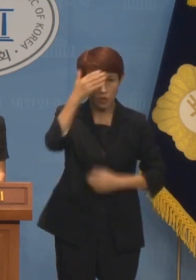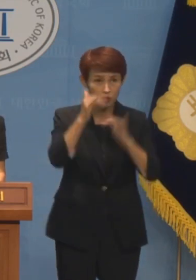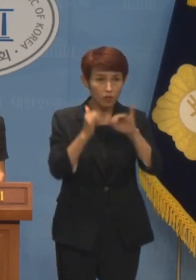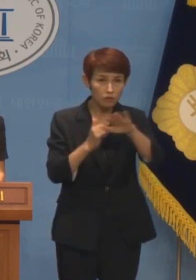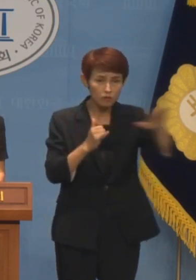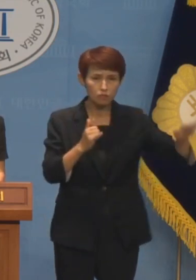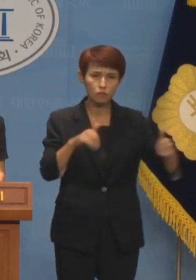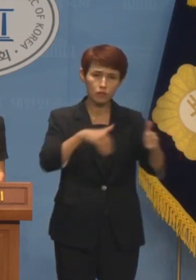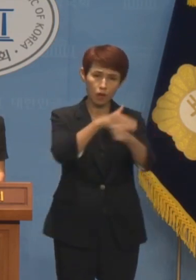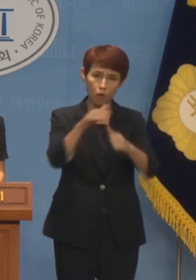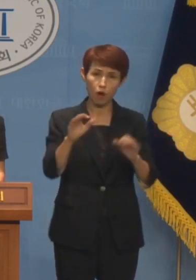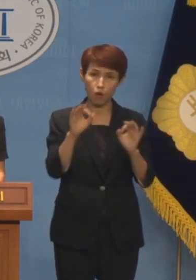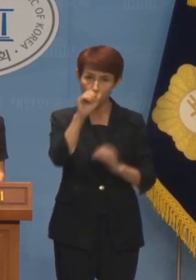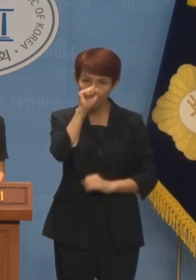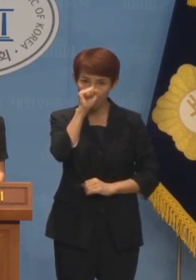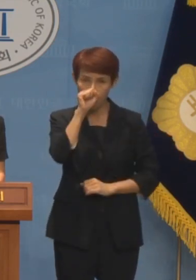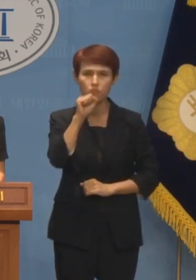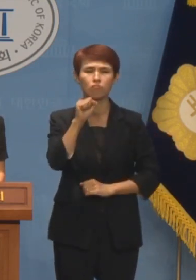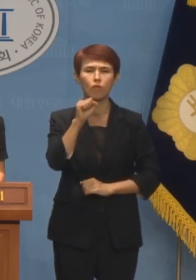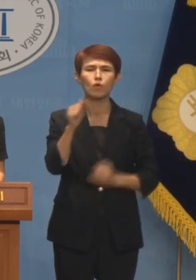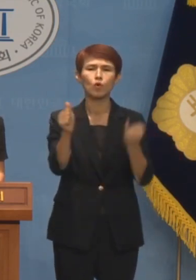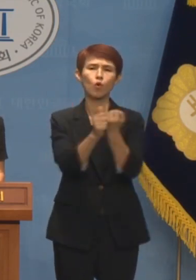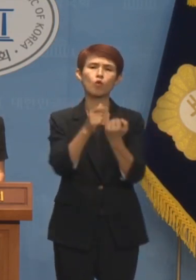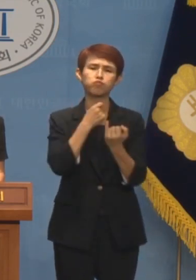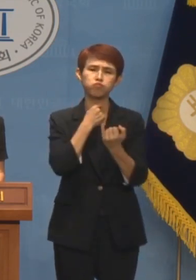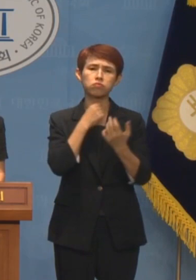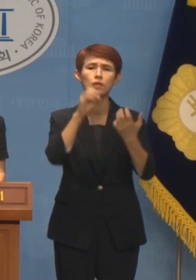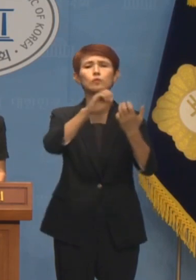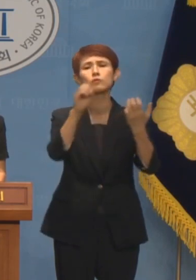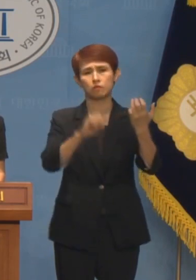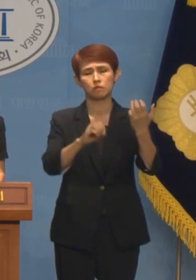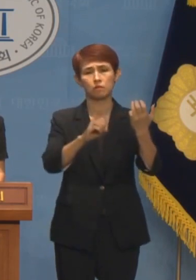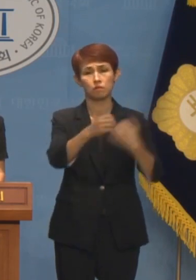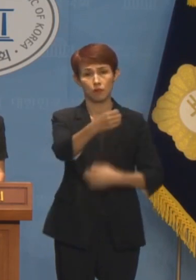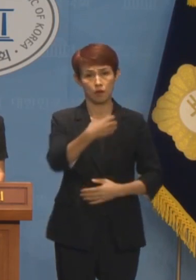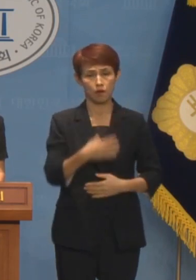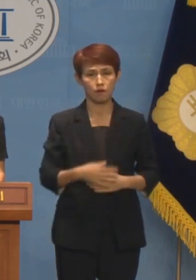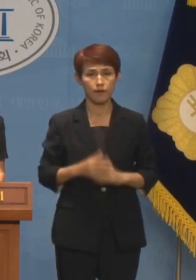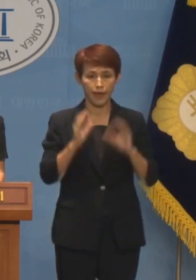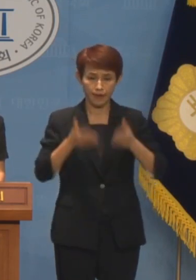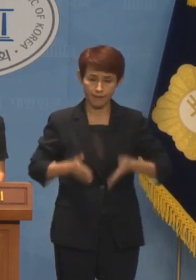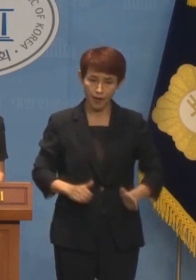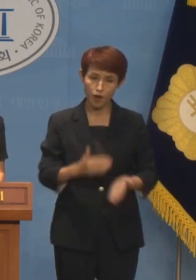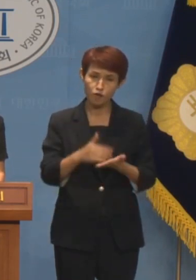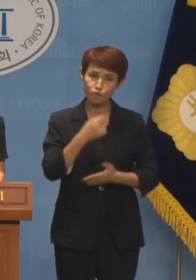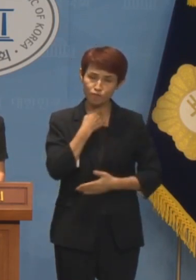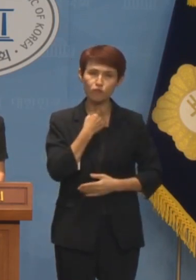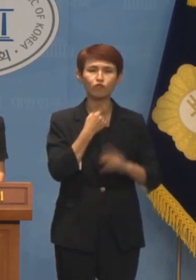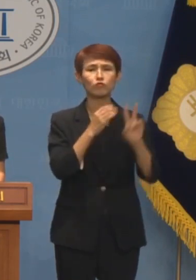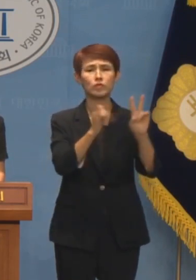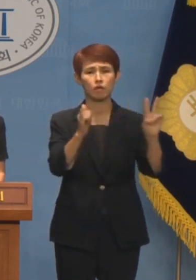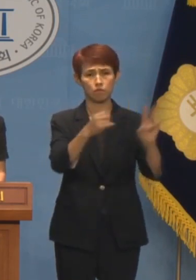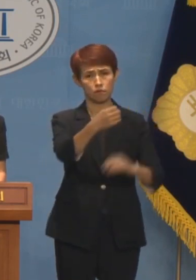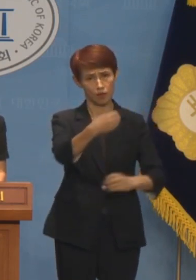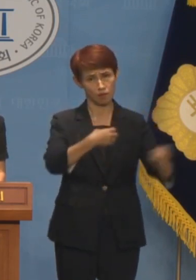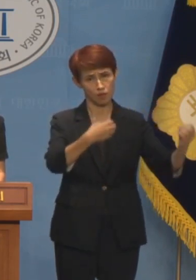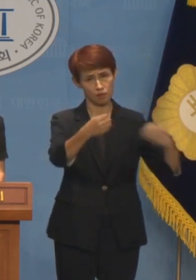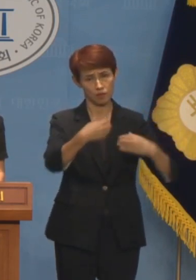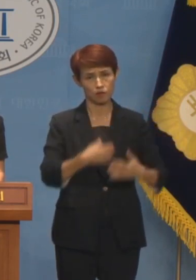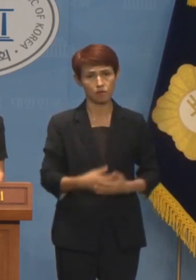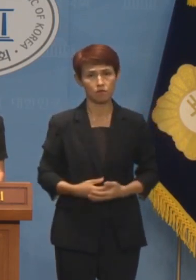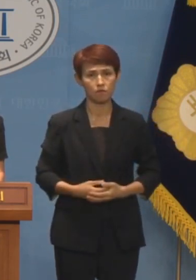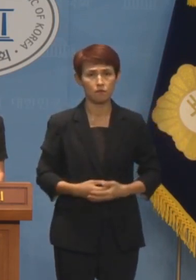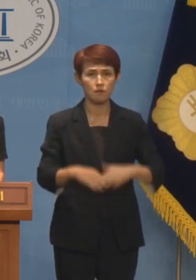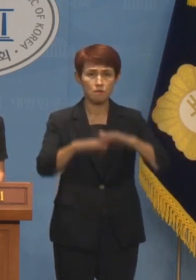여건이 된다면 80% 이상이 결혼에 긍정적이며 이상적 자녀 수로는 2명이었습니다.